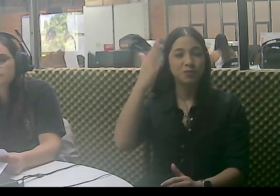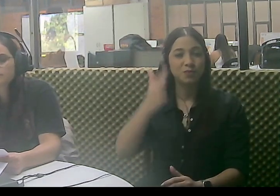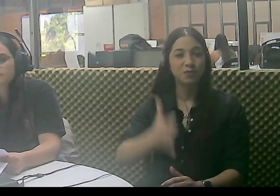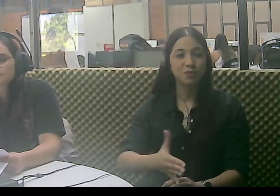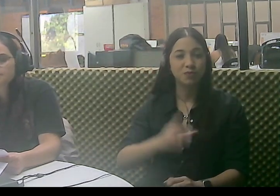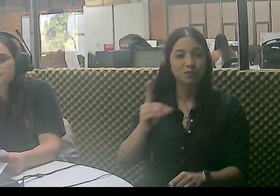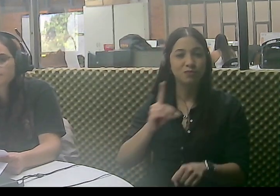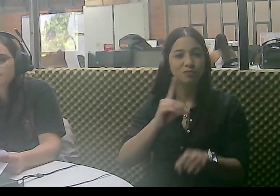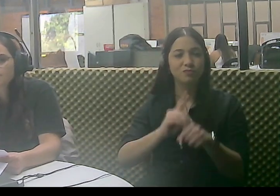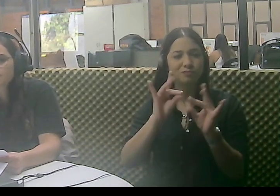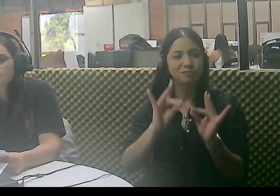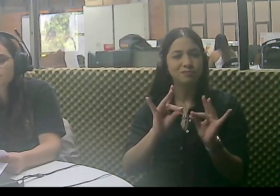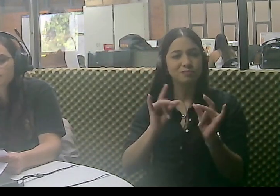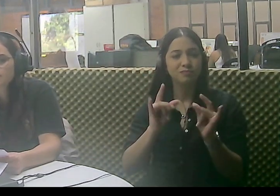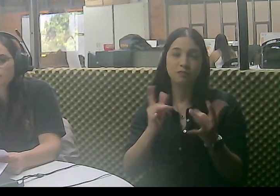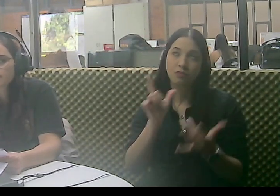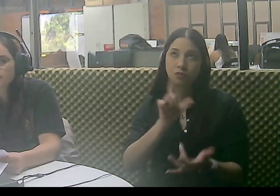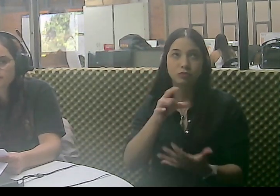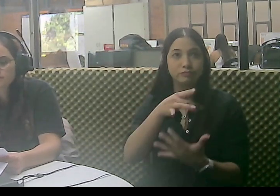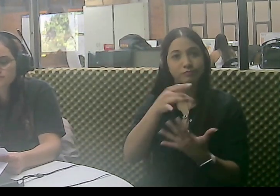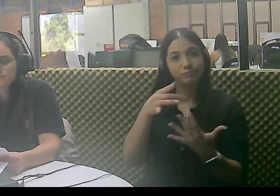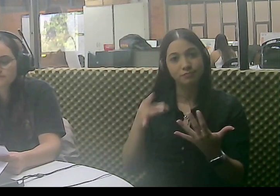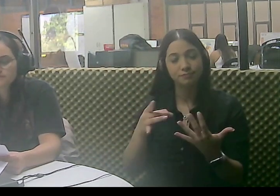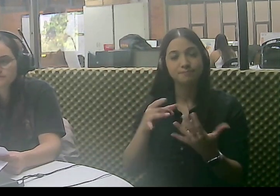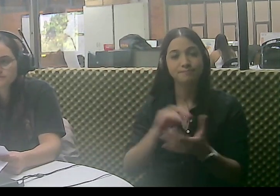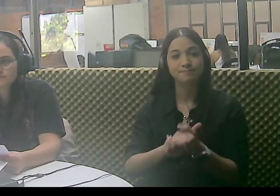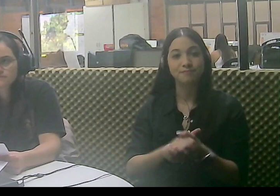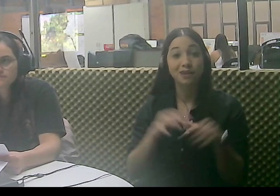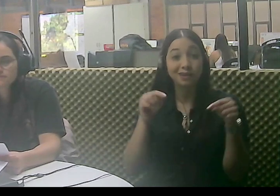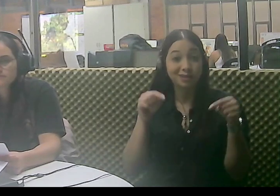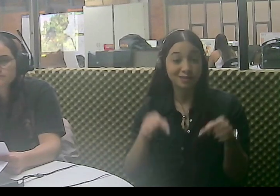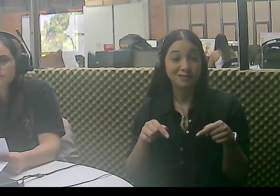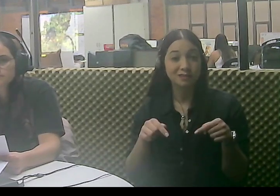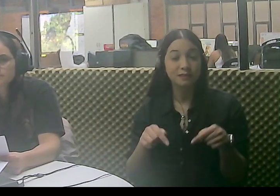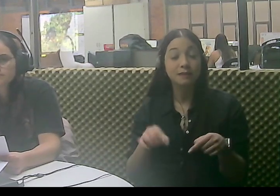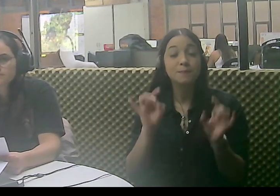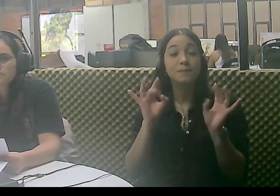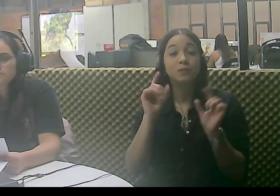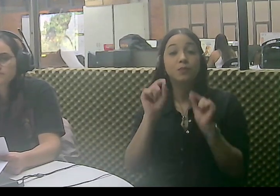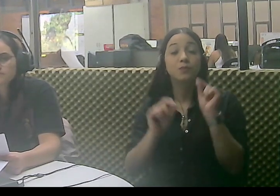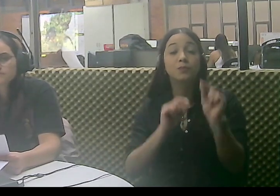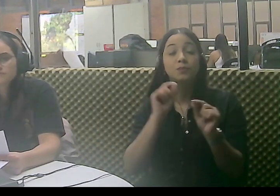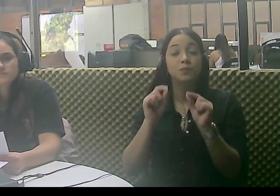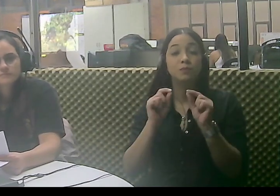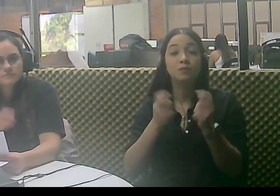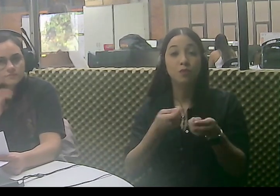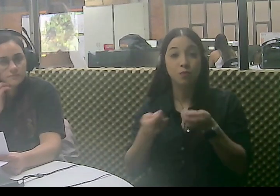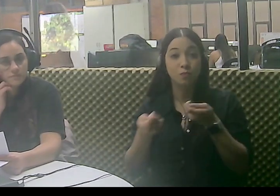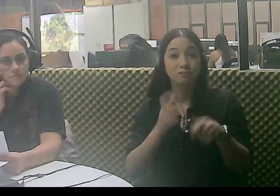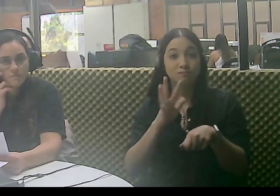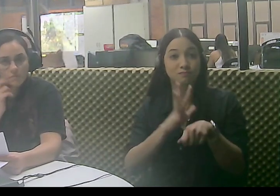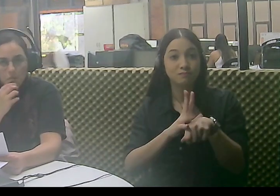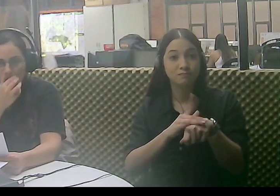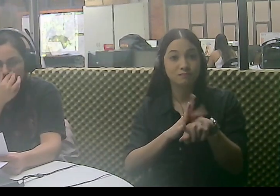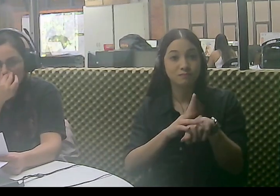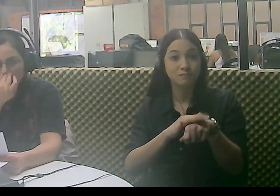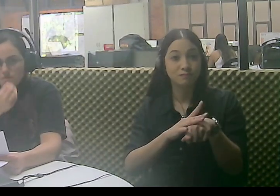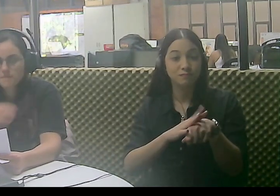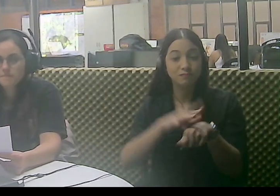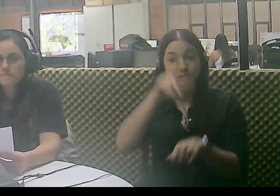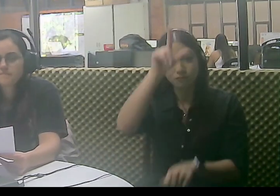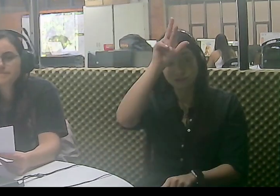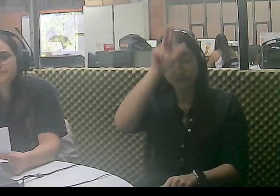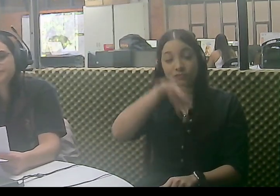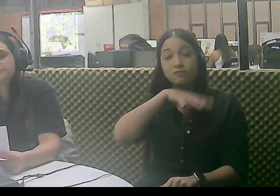aqui, o Aedes aegypti. E claro, umas outras coisinhas mais. Aqui, a especialidade deles é fazer o controle de doenças causadas por